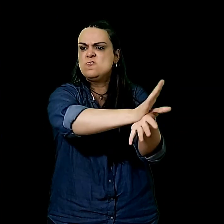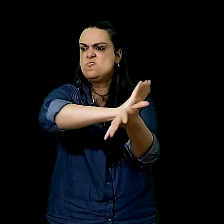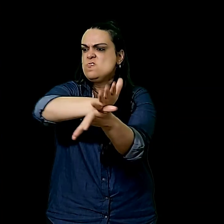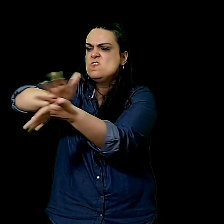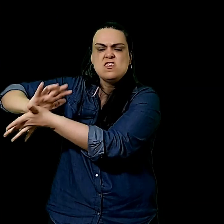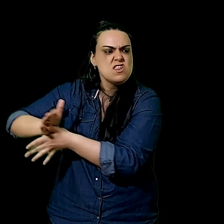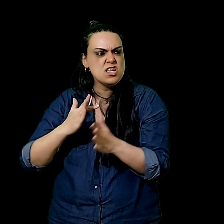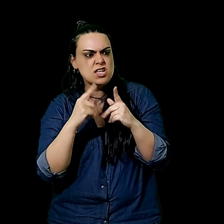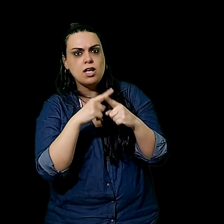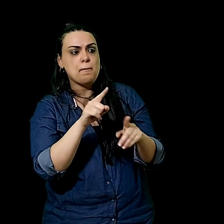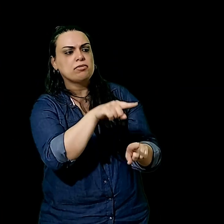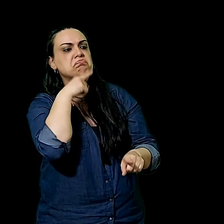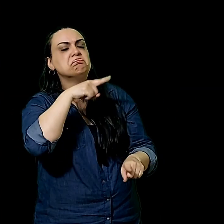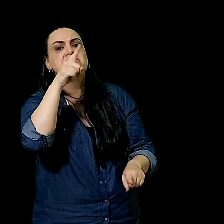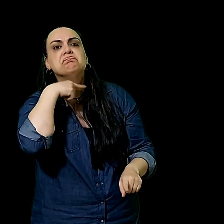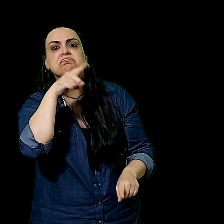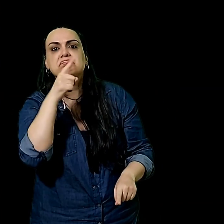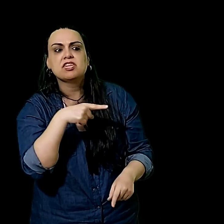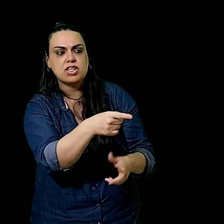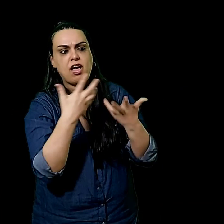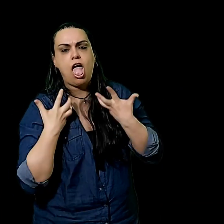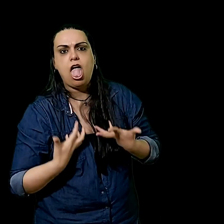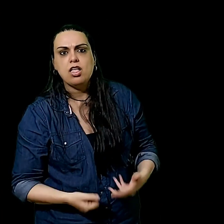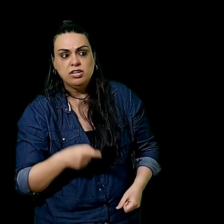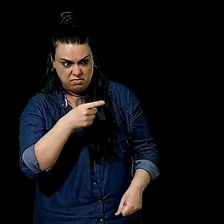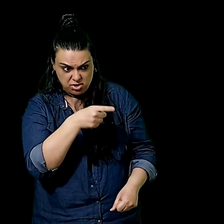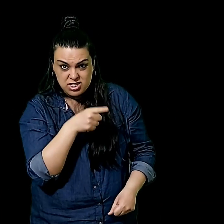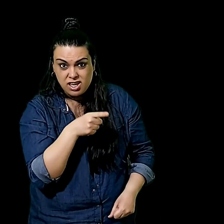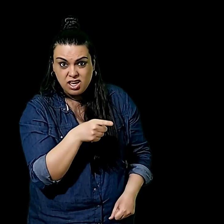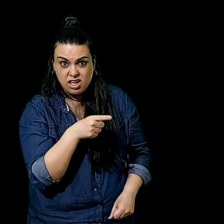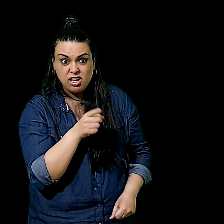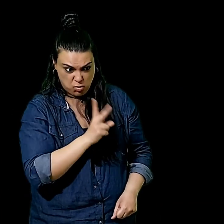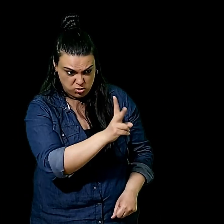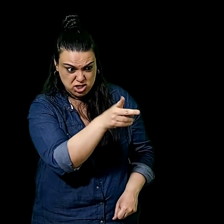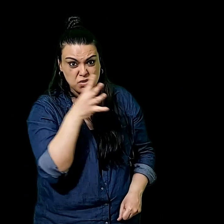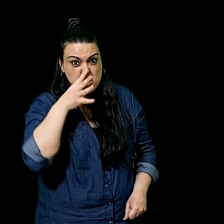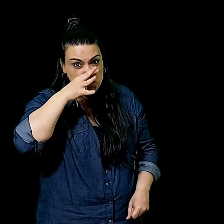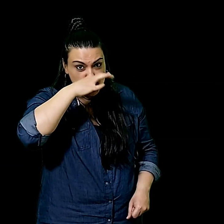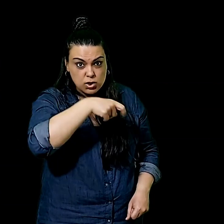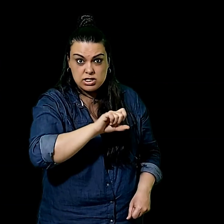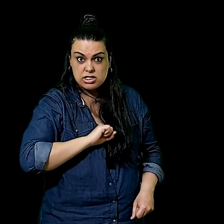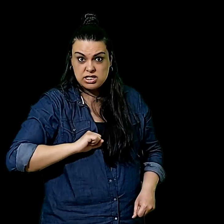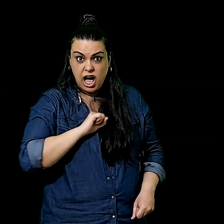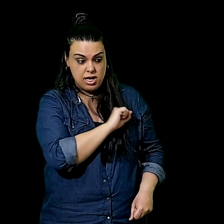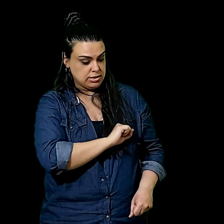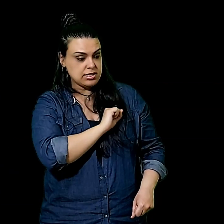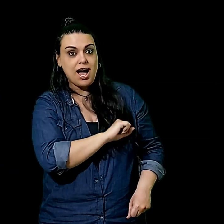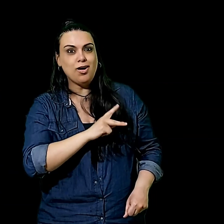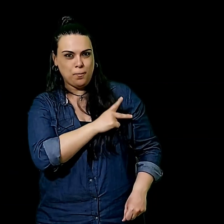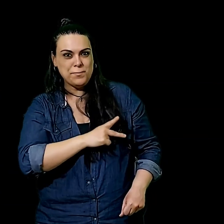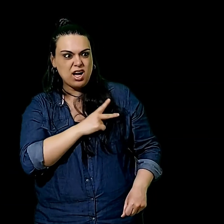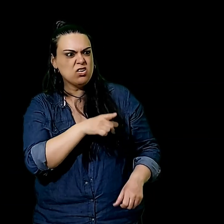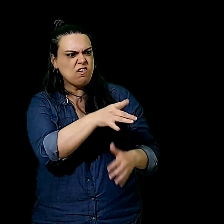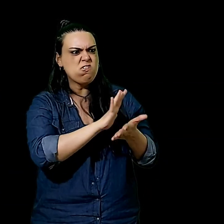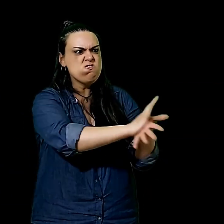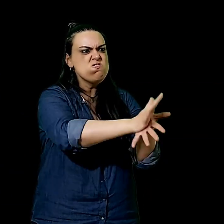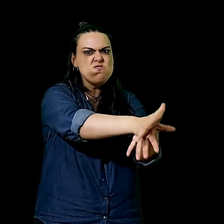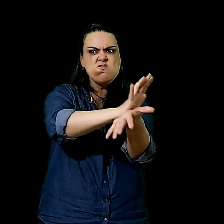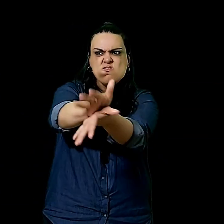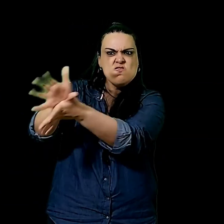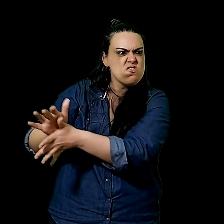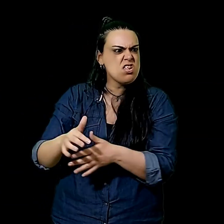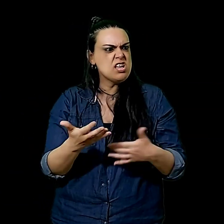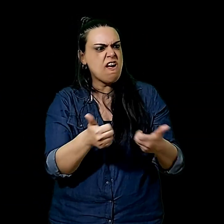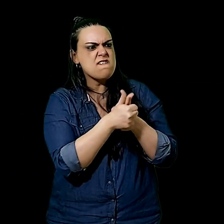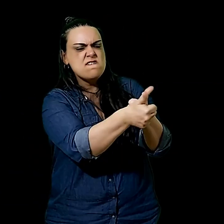Se você continuar perseguindo ela, você vai continuar vivendo aí, nessa mesma dificuldade. E agora para vocês que estão me ouvindo, vai